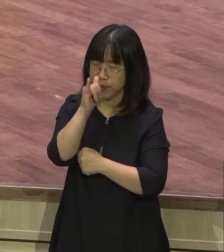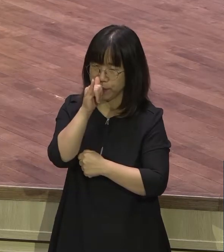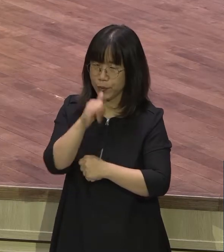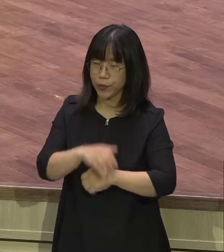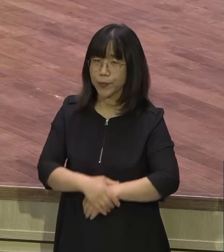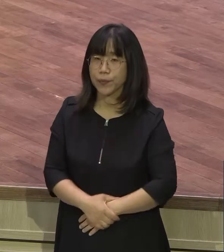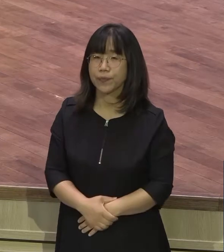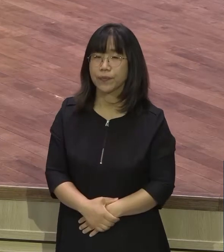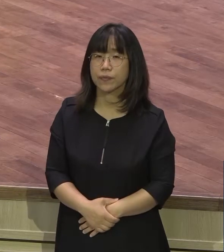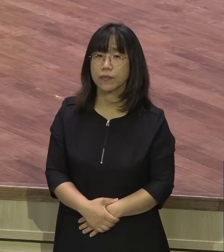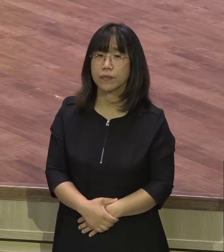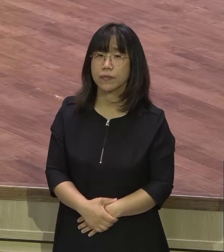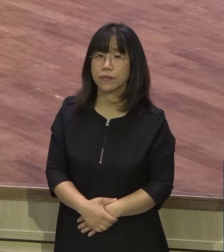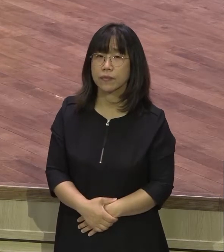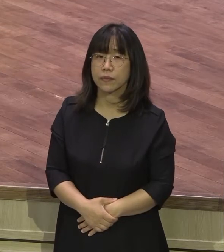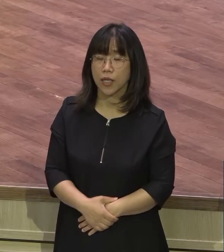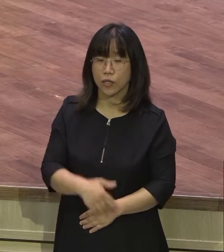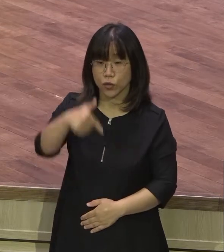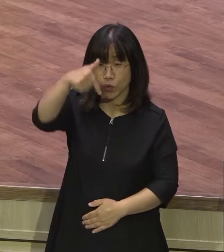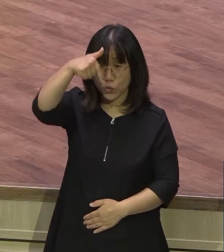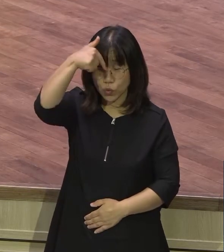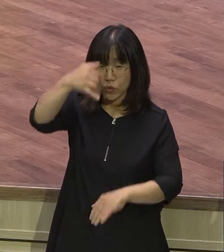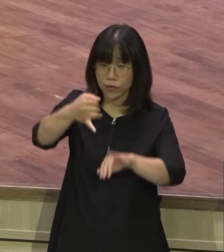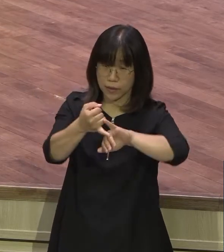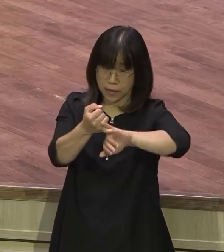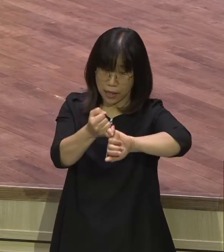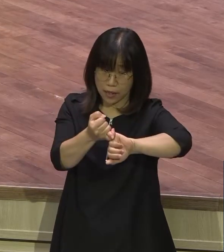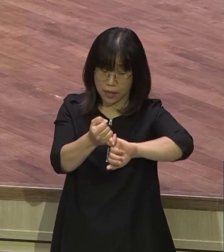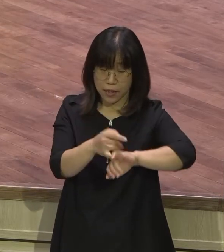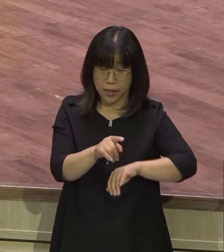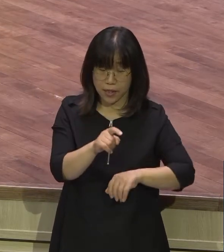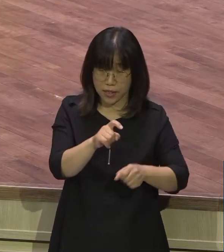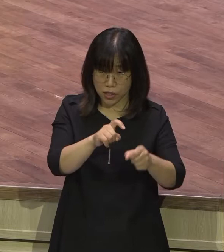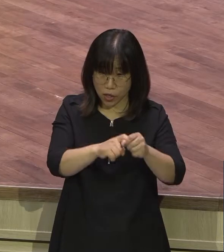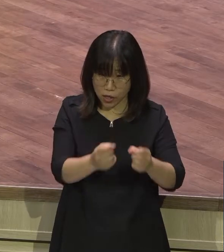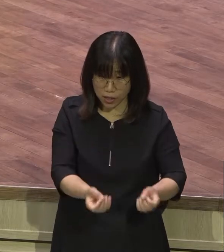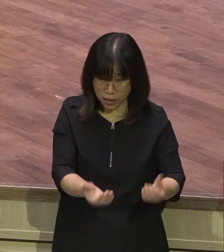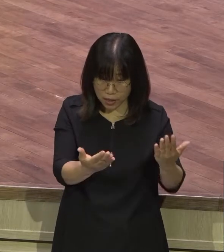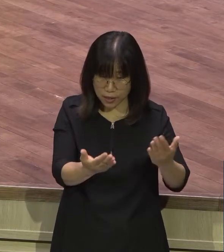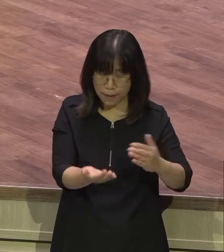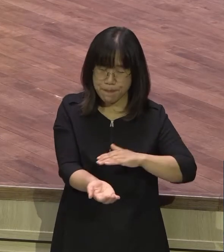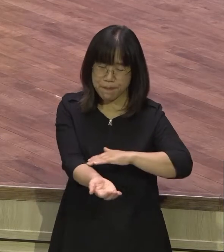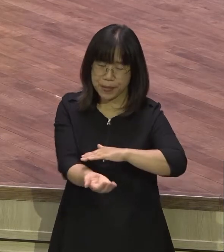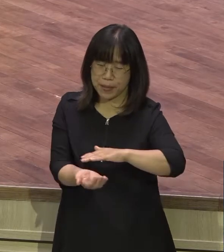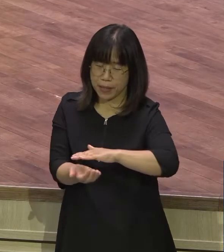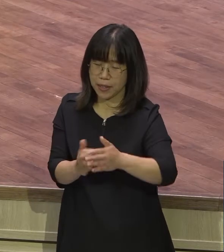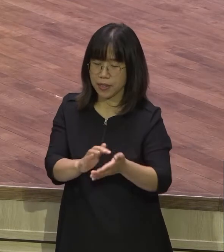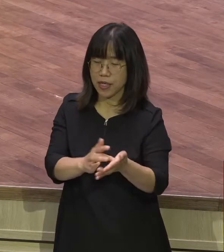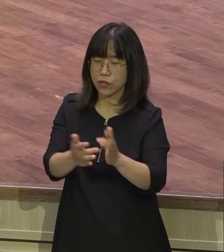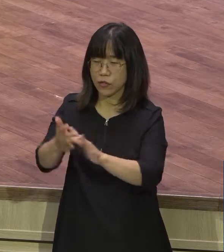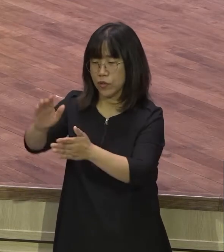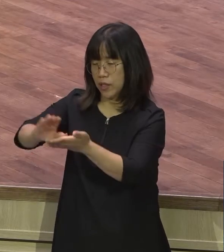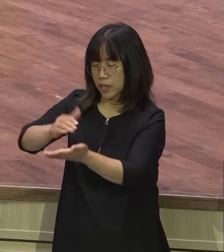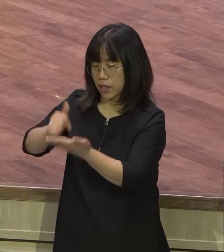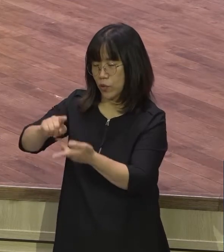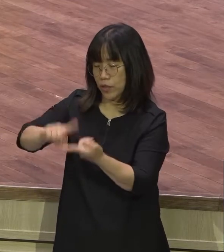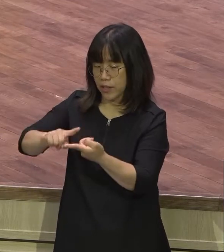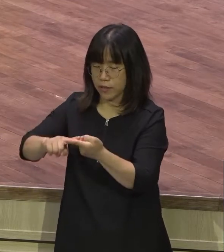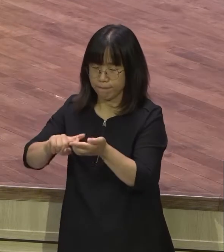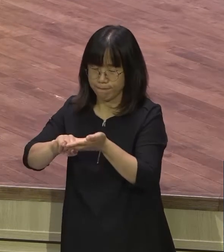있다. 그래서 구약의 절기는 예수 그리스도를 예표하는 그림자와